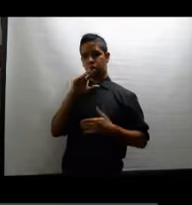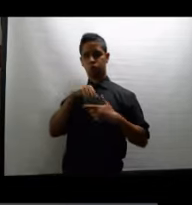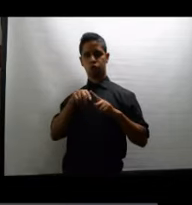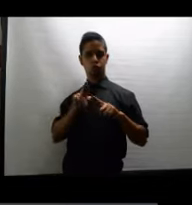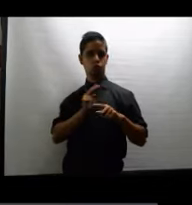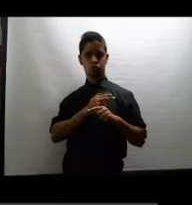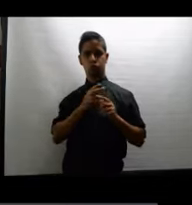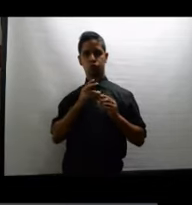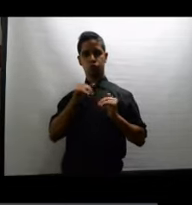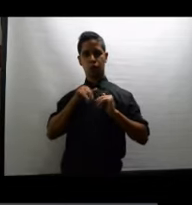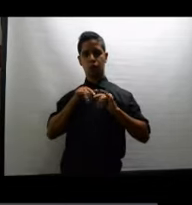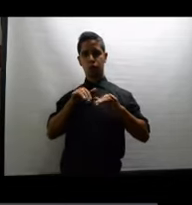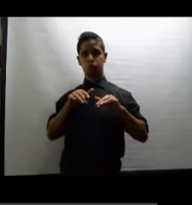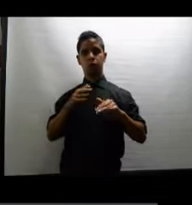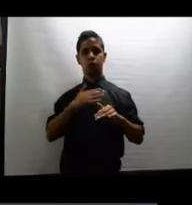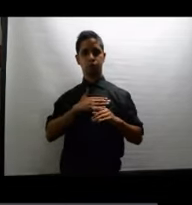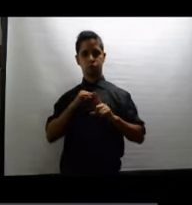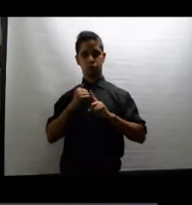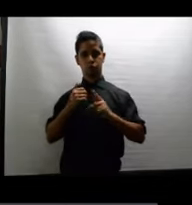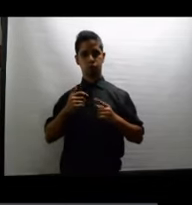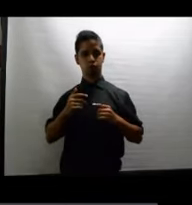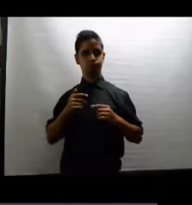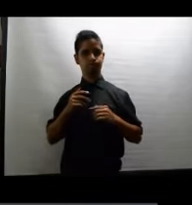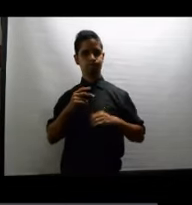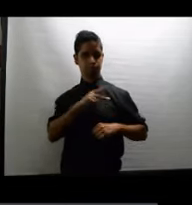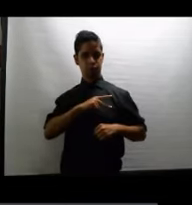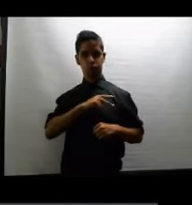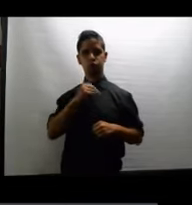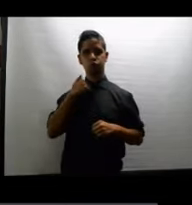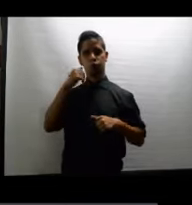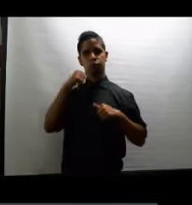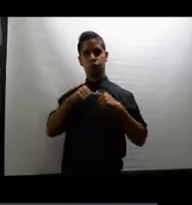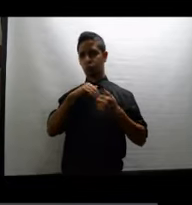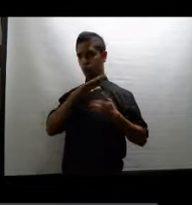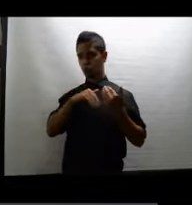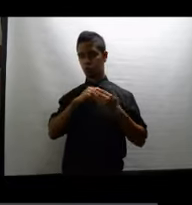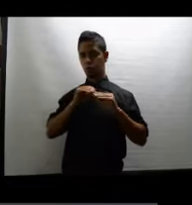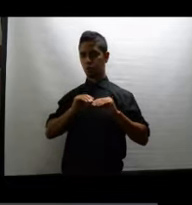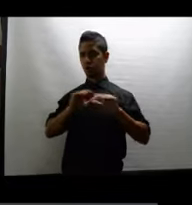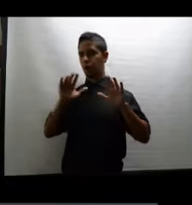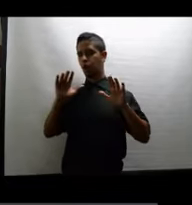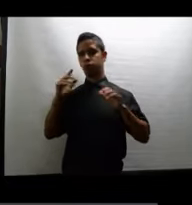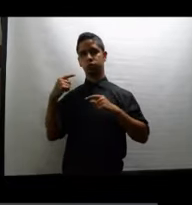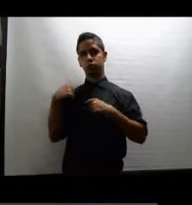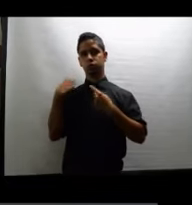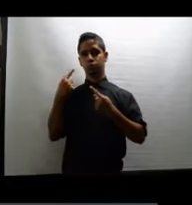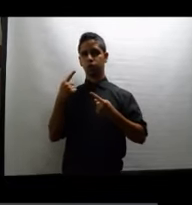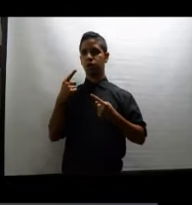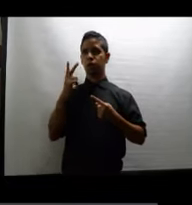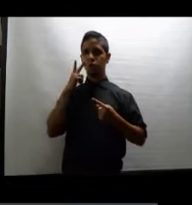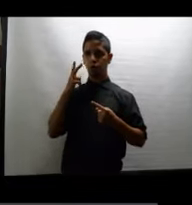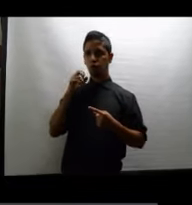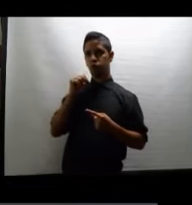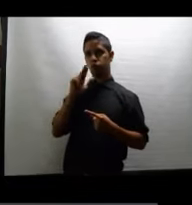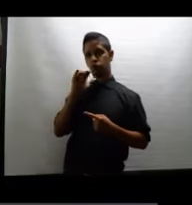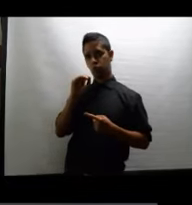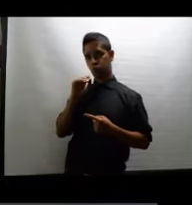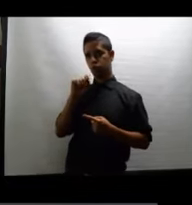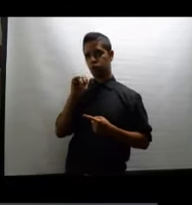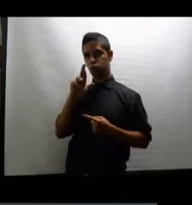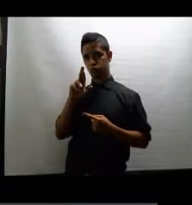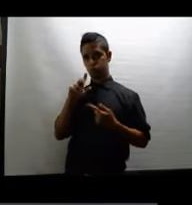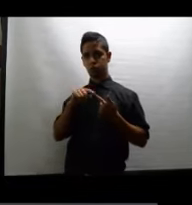mi caso personal, pues como me crié en esa esquina, me acuerdo del Ocho Puertas desde que estaban el sueco Thor y